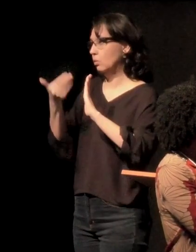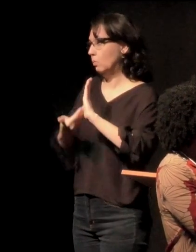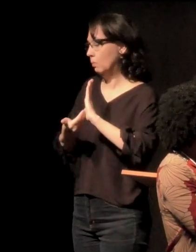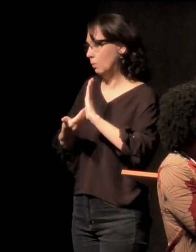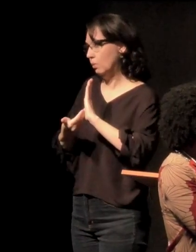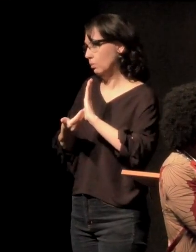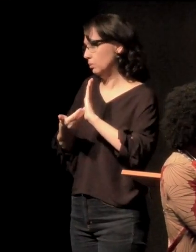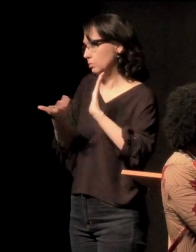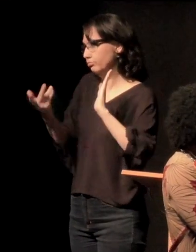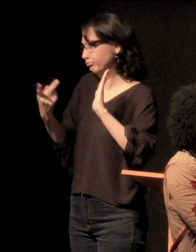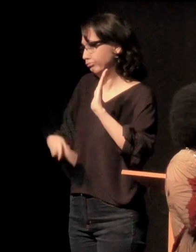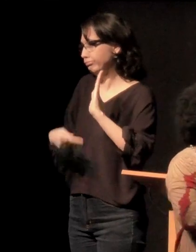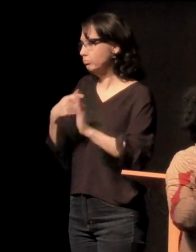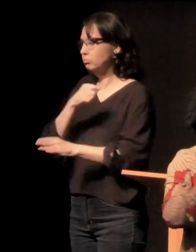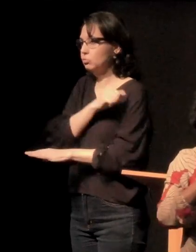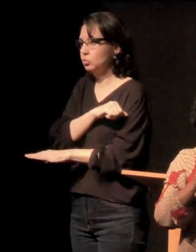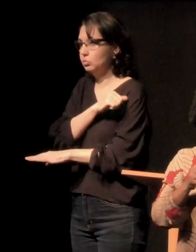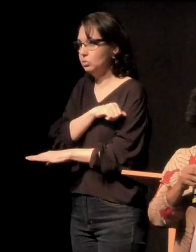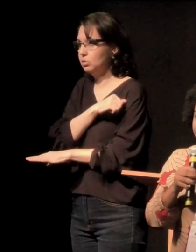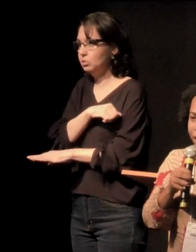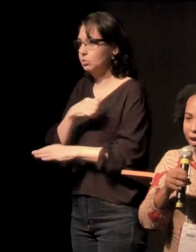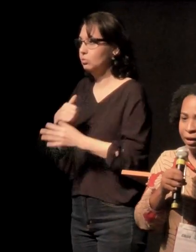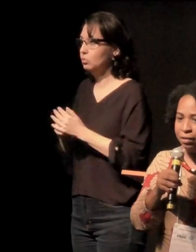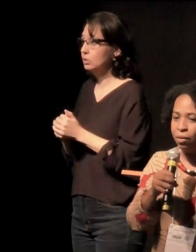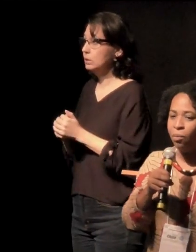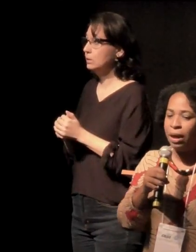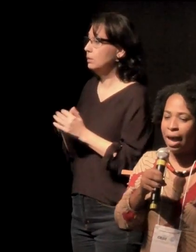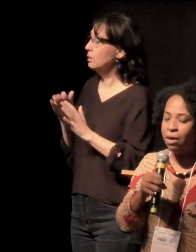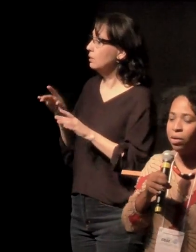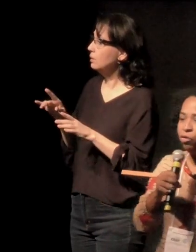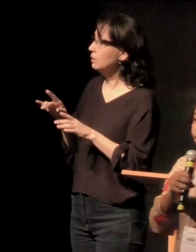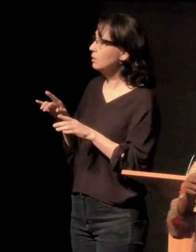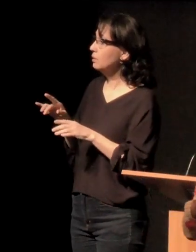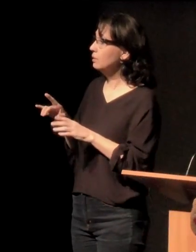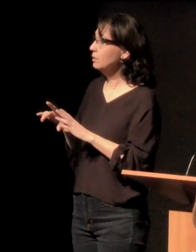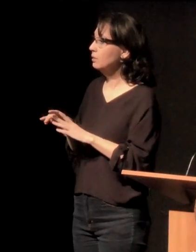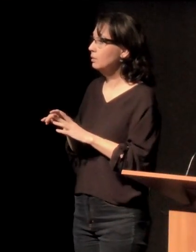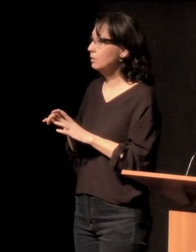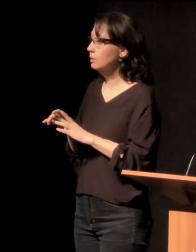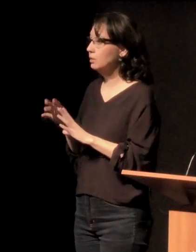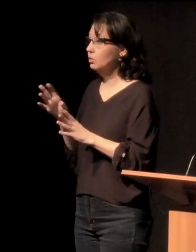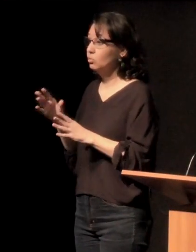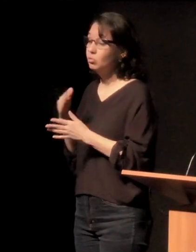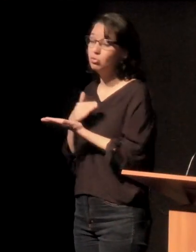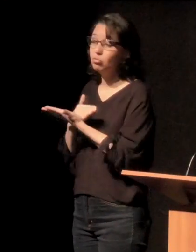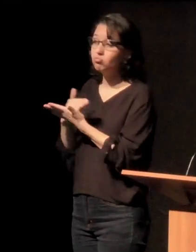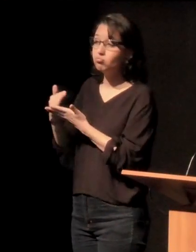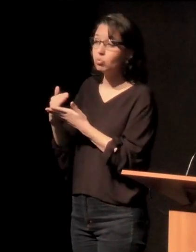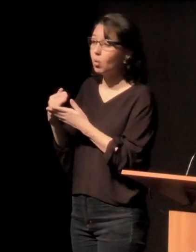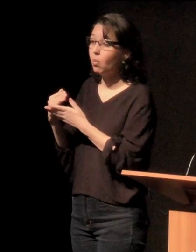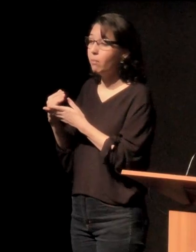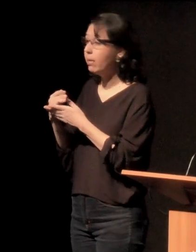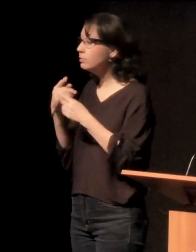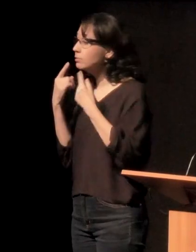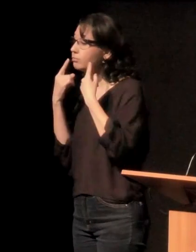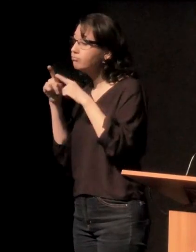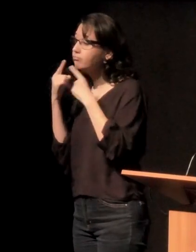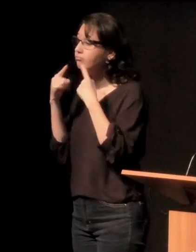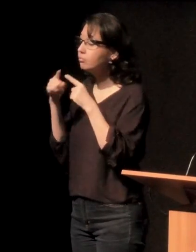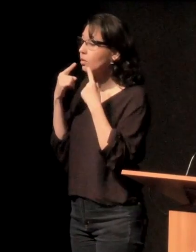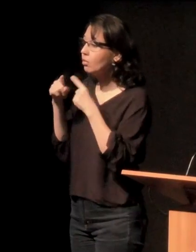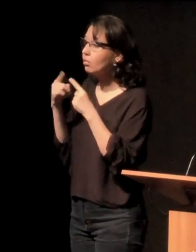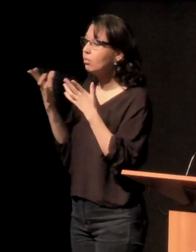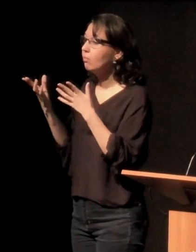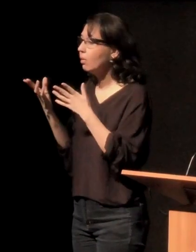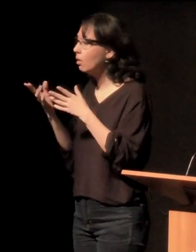do Rio de Janeiro e isso tem a ver então aí quando a gente começa a questionar assim não a primeira